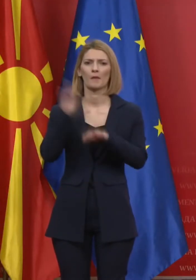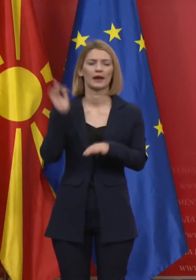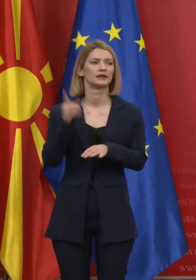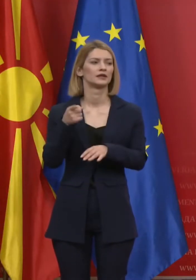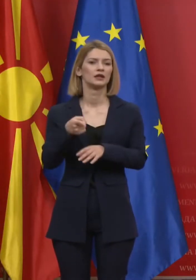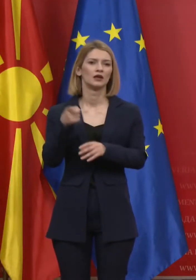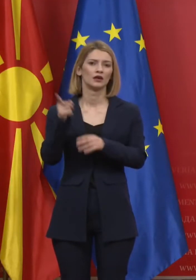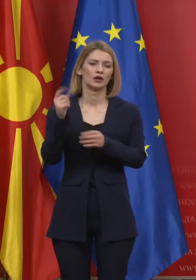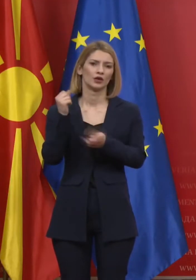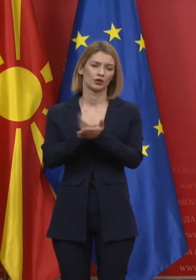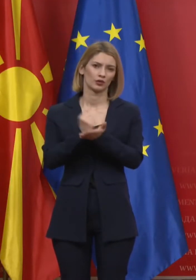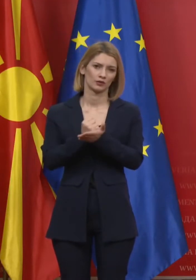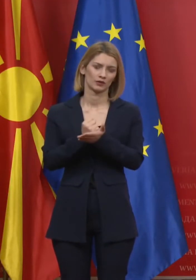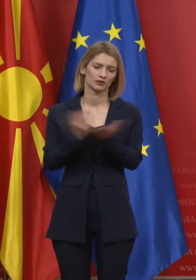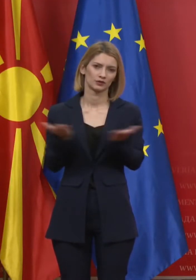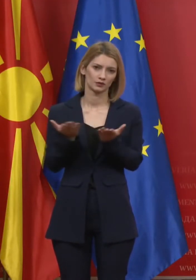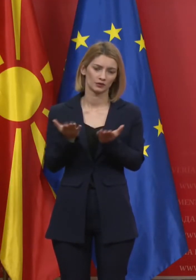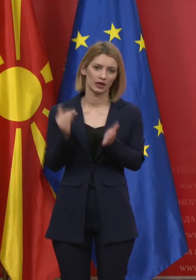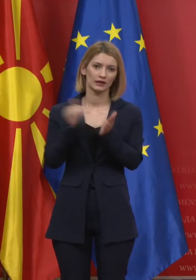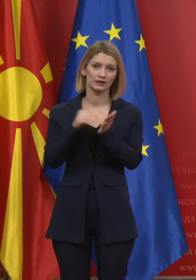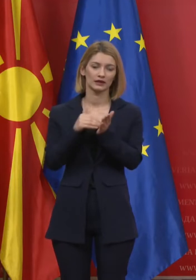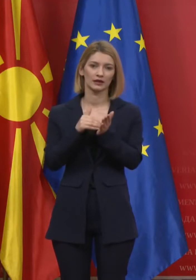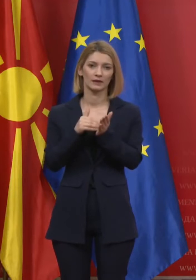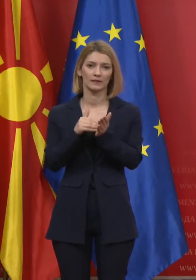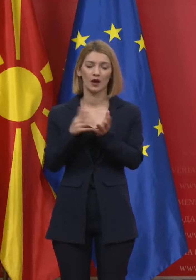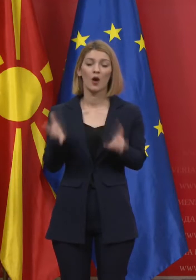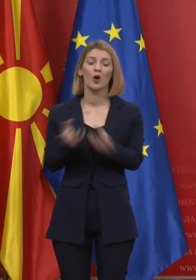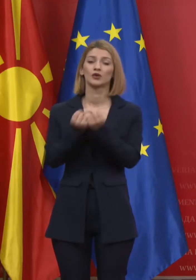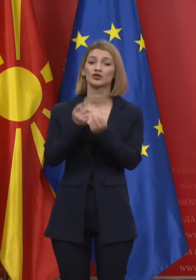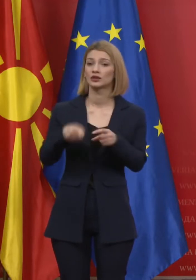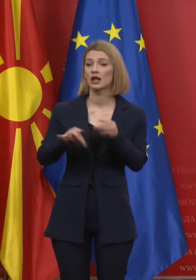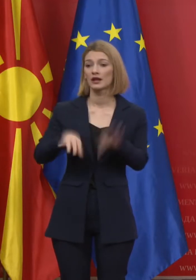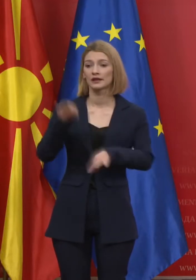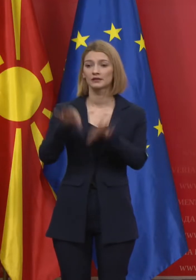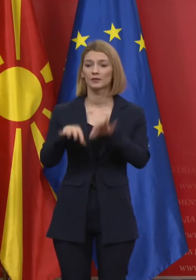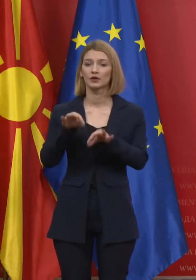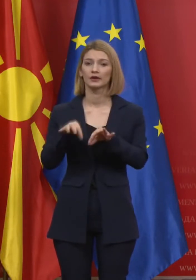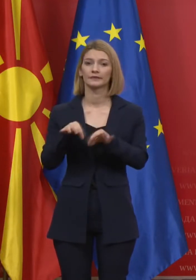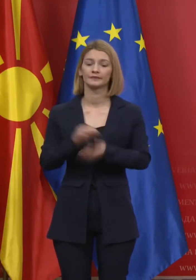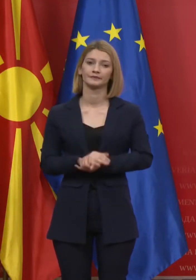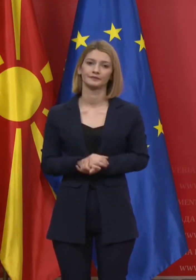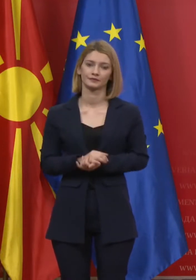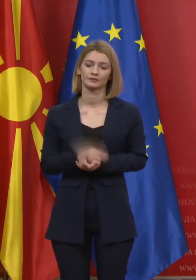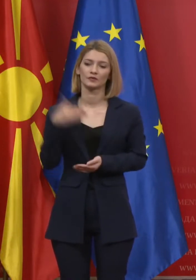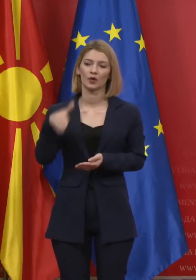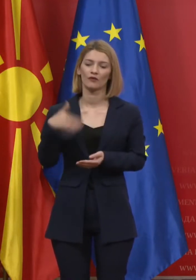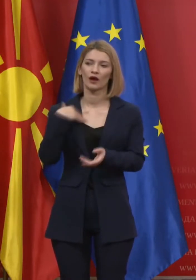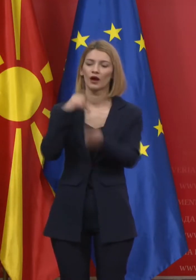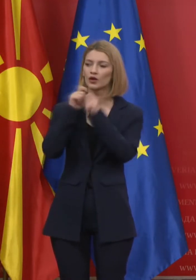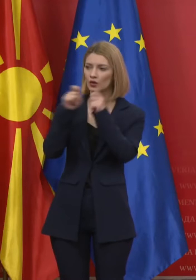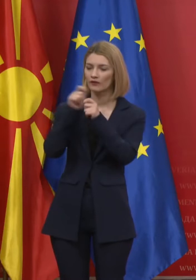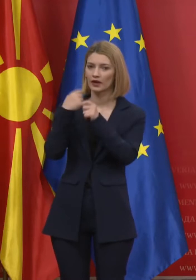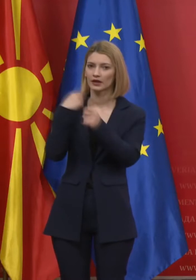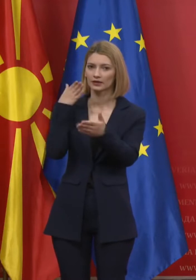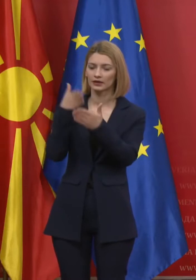Është shumë me rëndësi të kemi instrumente në duar të punojmë me këto mekanizma lidhur me restriksionin e lëvizjes, dekretet të cilat